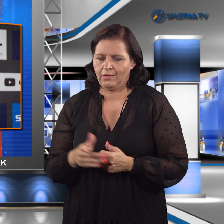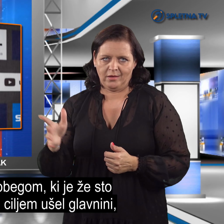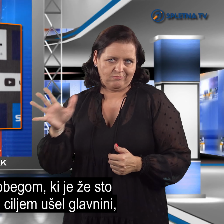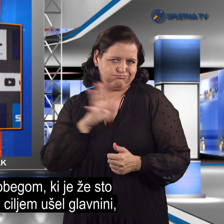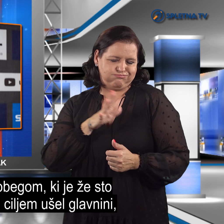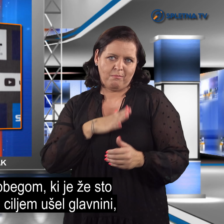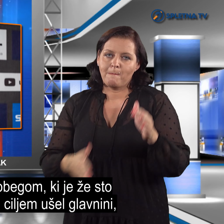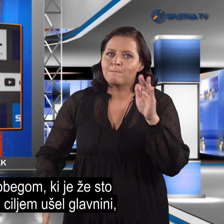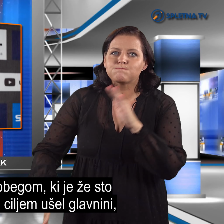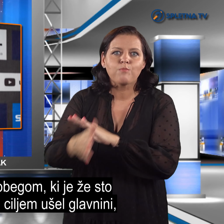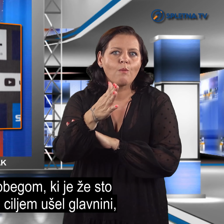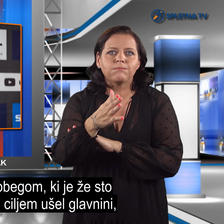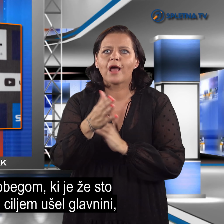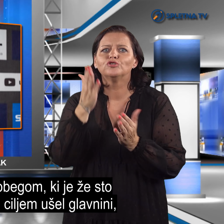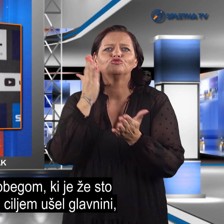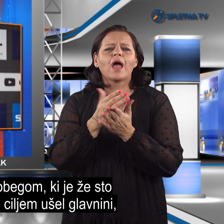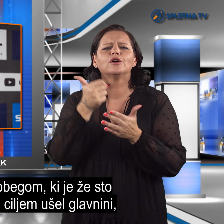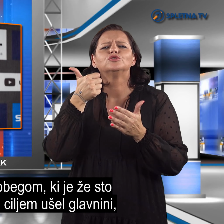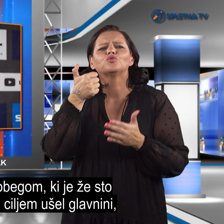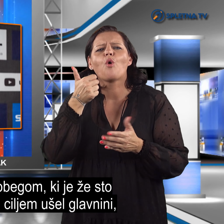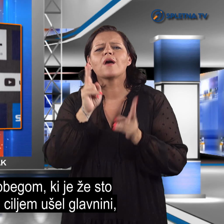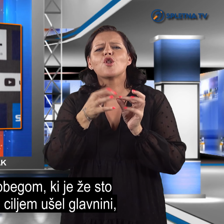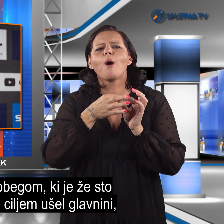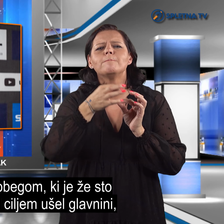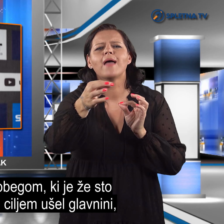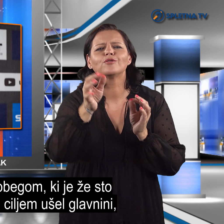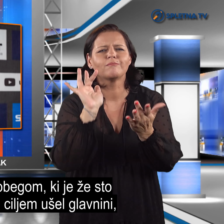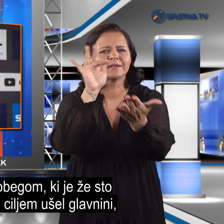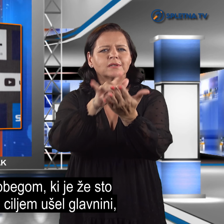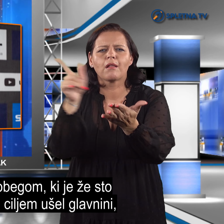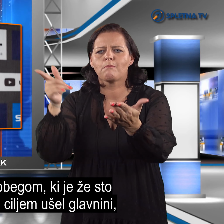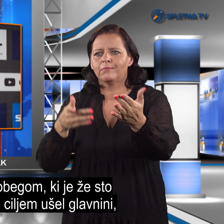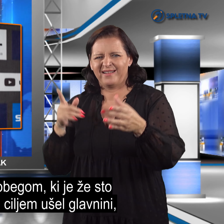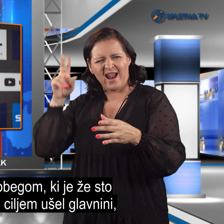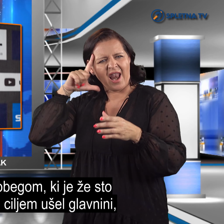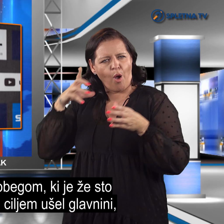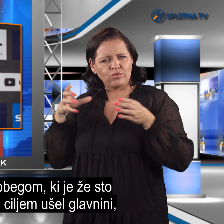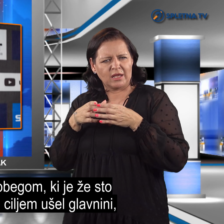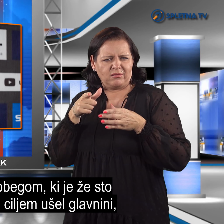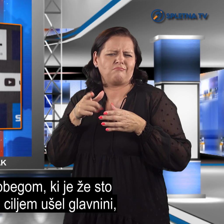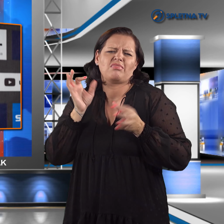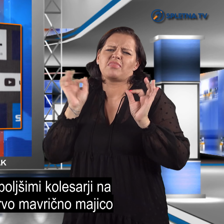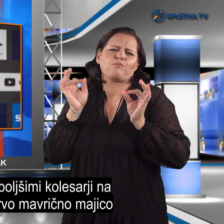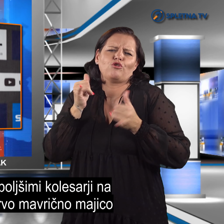Z osupljivim pobegom, ki je že 100 kilometrov pred ciljem ušel v glavnini, je obdan z najboljšimi kolesarji na